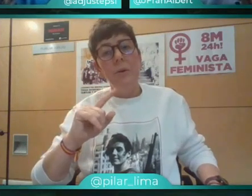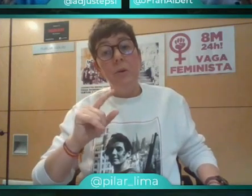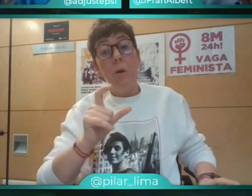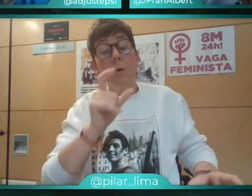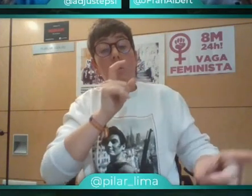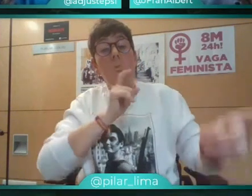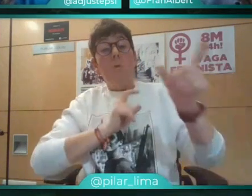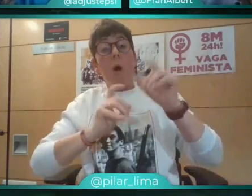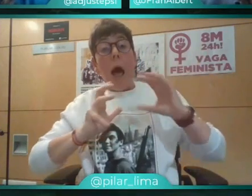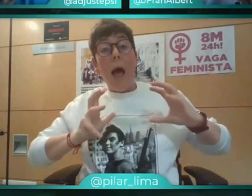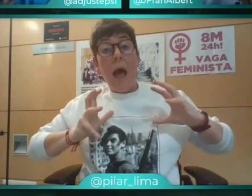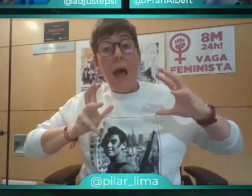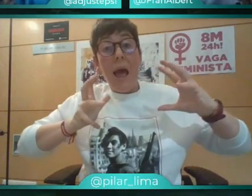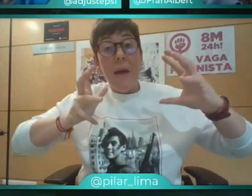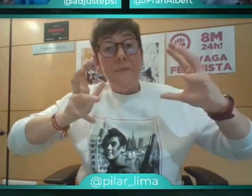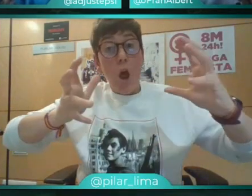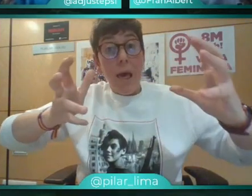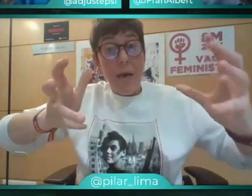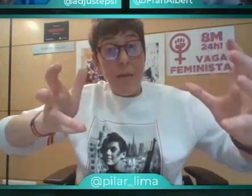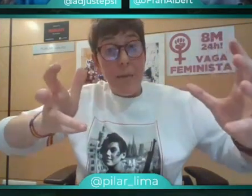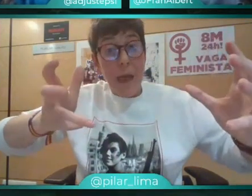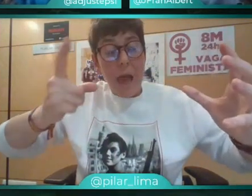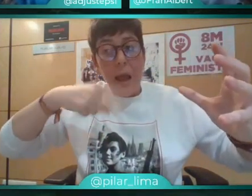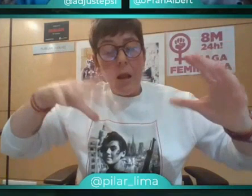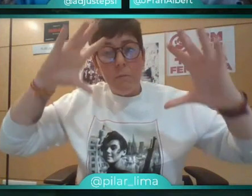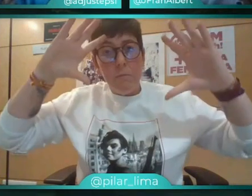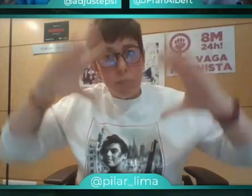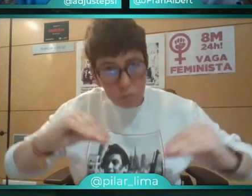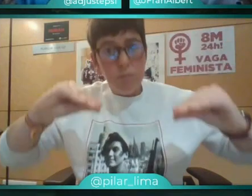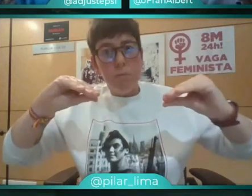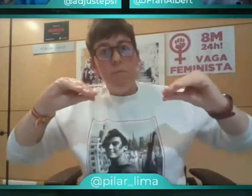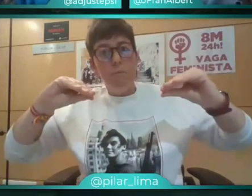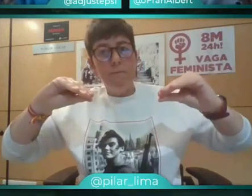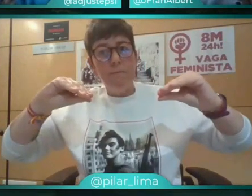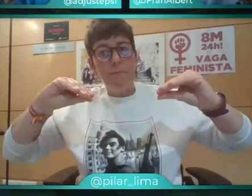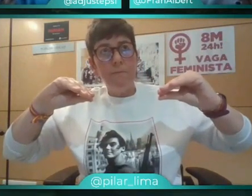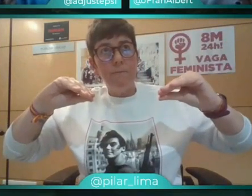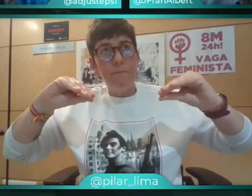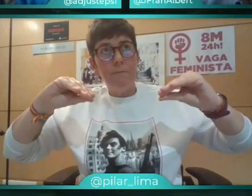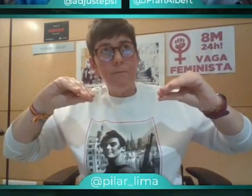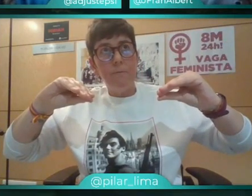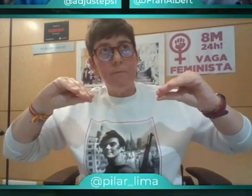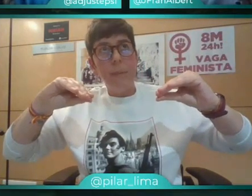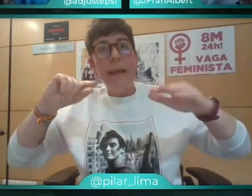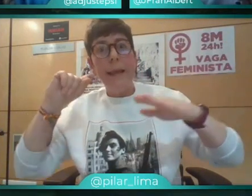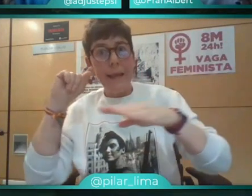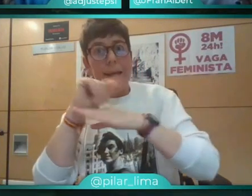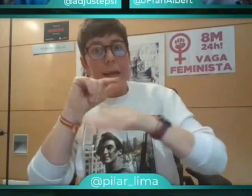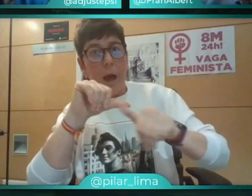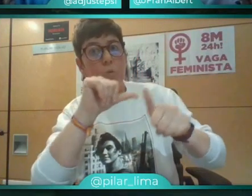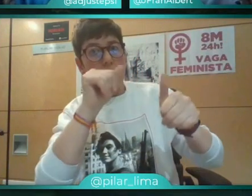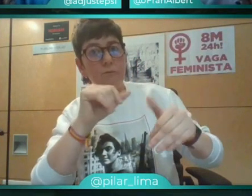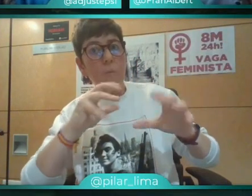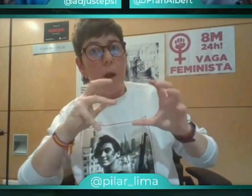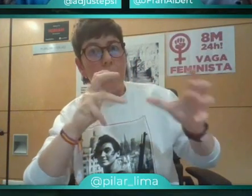nuestra porque nos increpan Entonces al ejercer violencia como que te